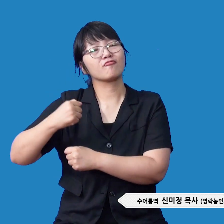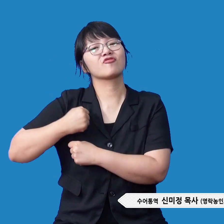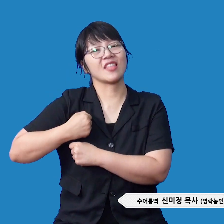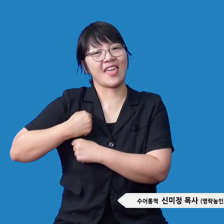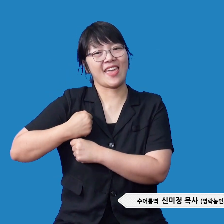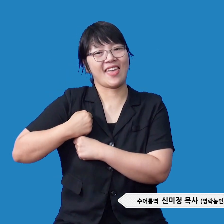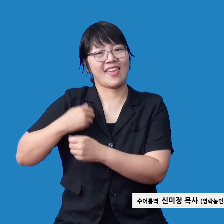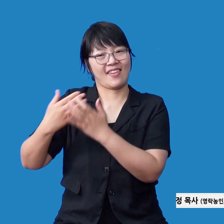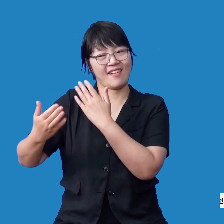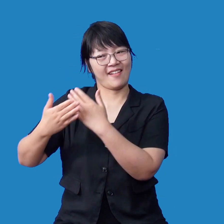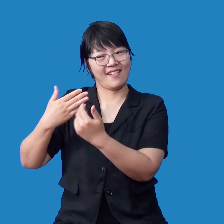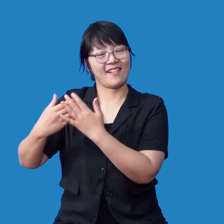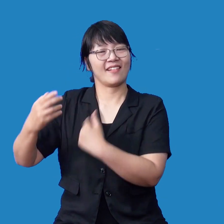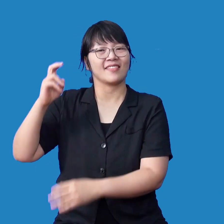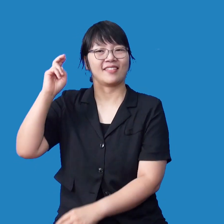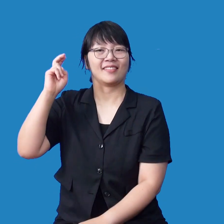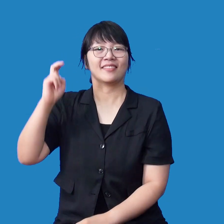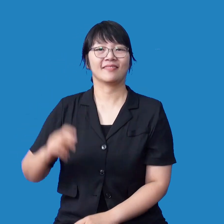추억일 것입니다.